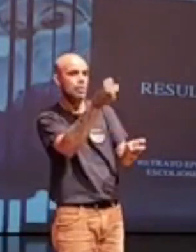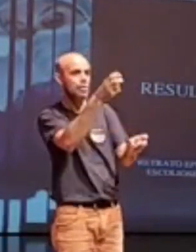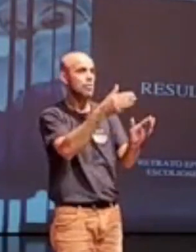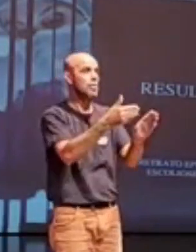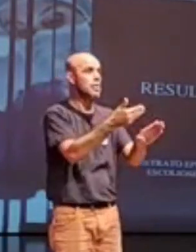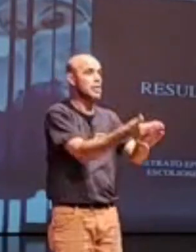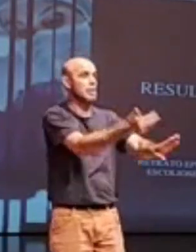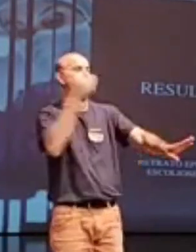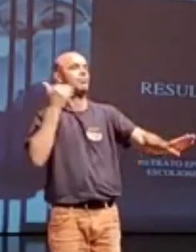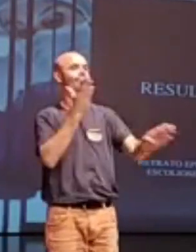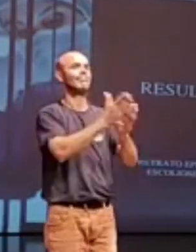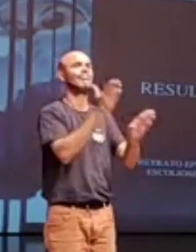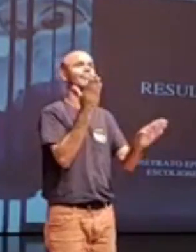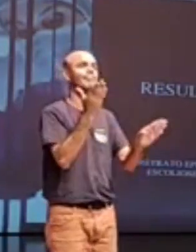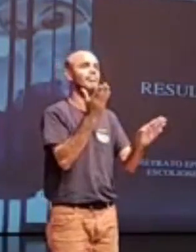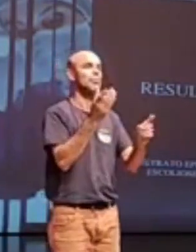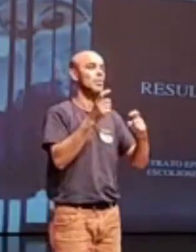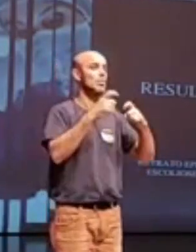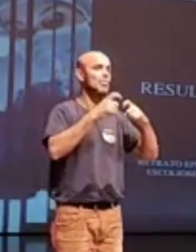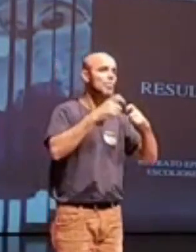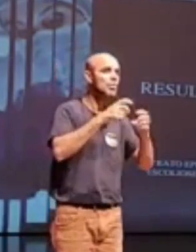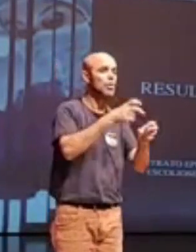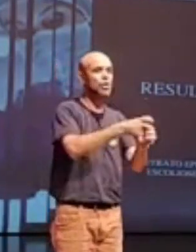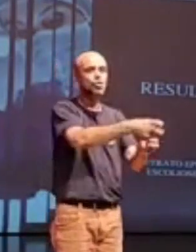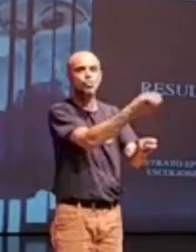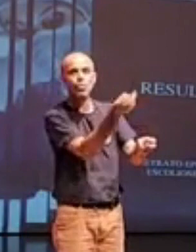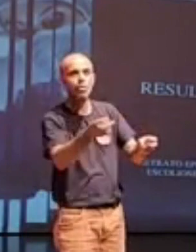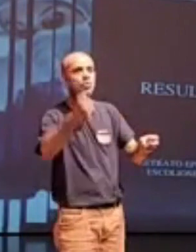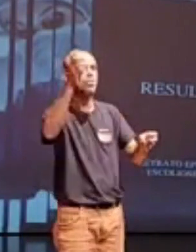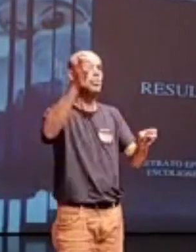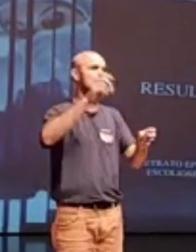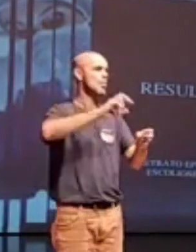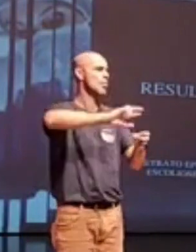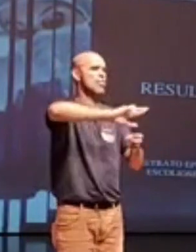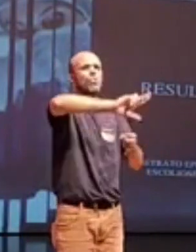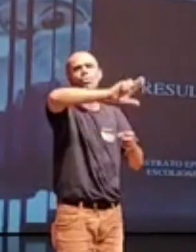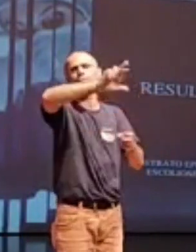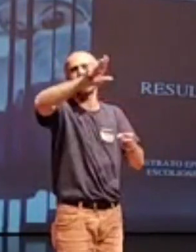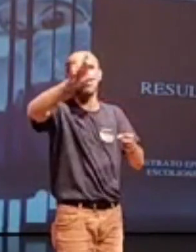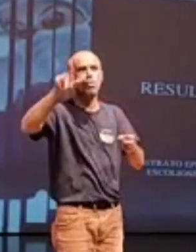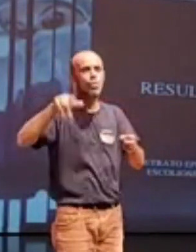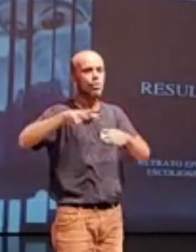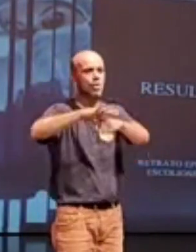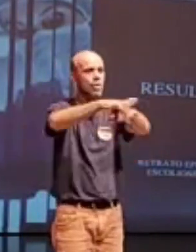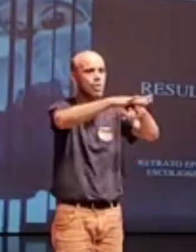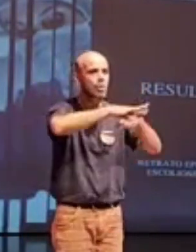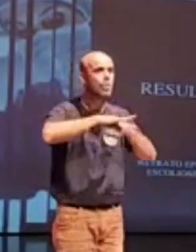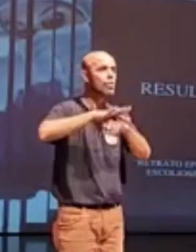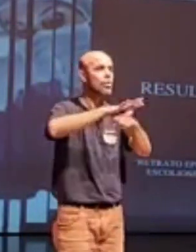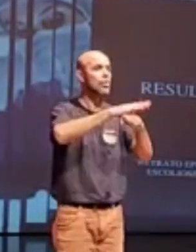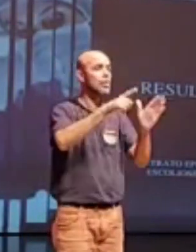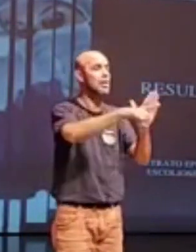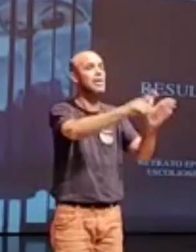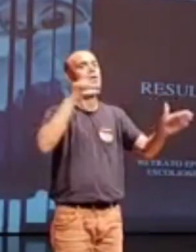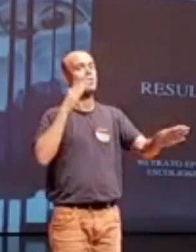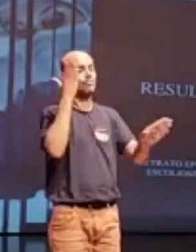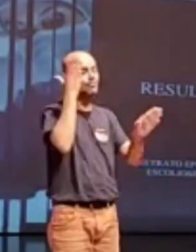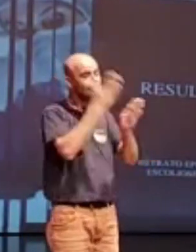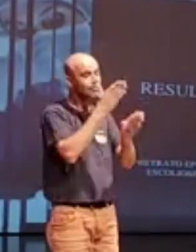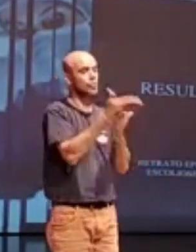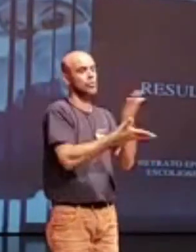precoce? Que medicina, como escoliose e outras afecções, quanto mais cedo você fazer o diagnóstico, mais fácil o tratamento,